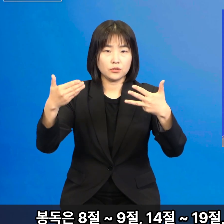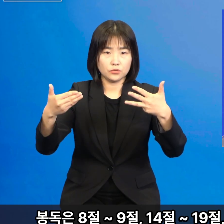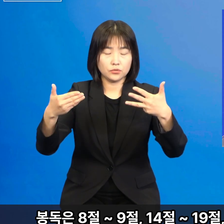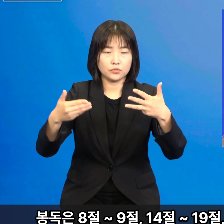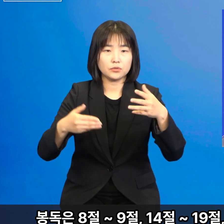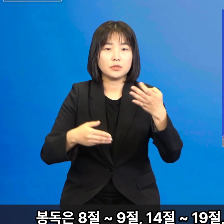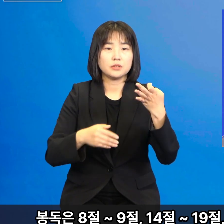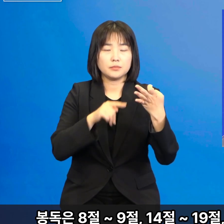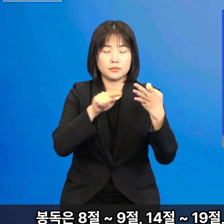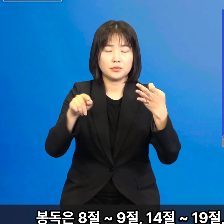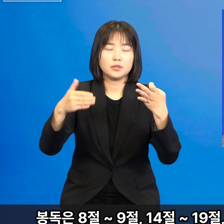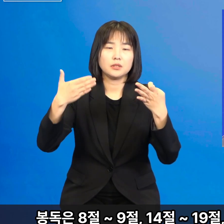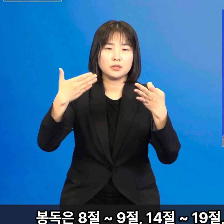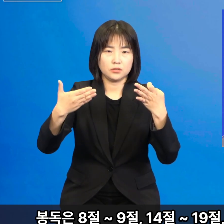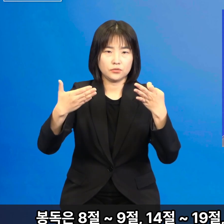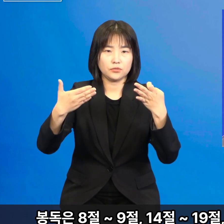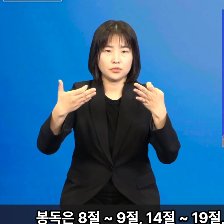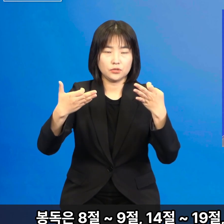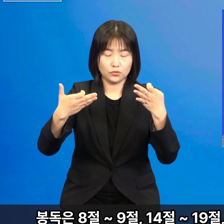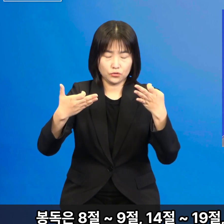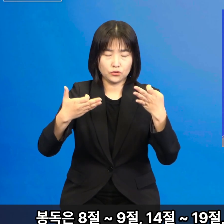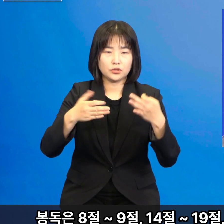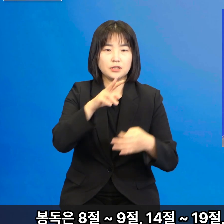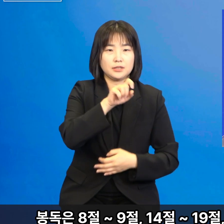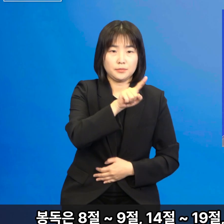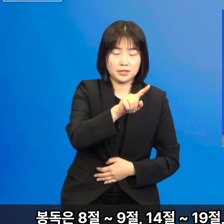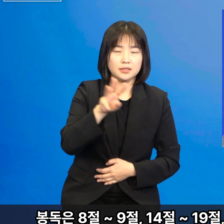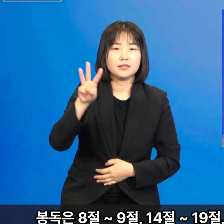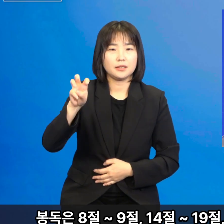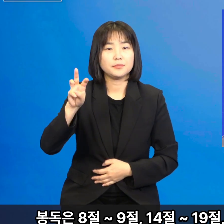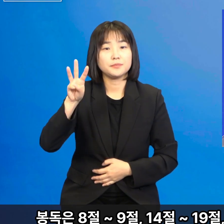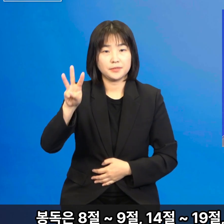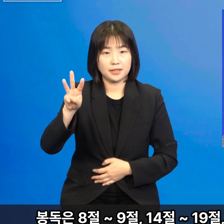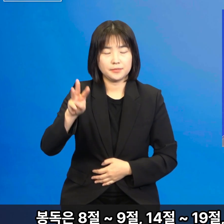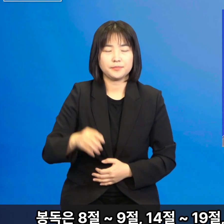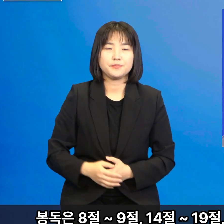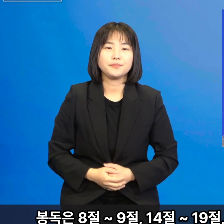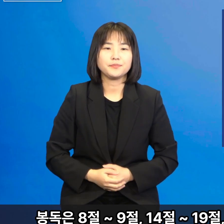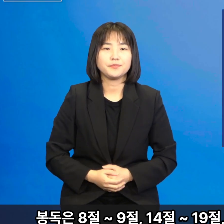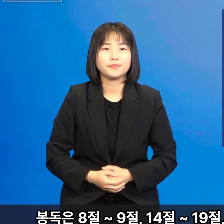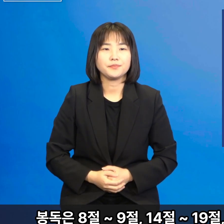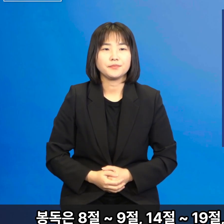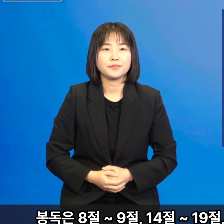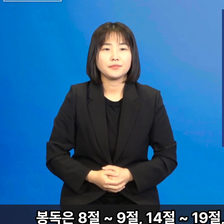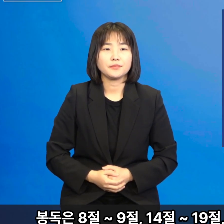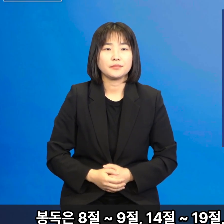9절, 14절에서 19절, 21절과 33절만 하도록 하겠습니다.